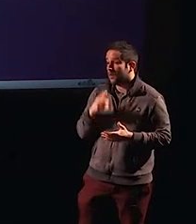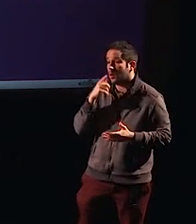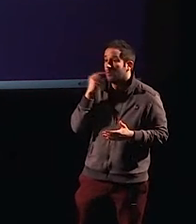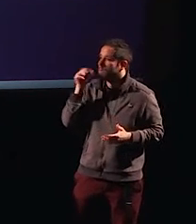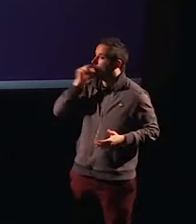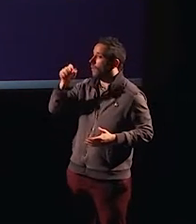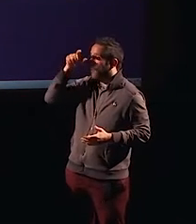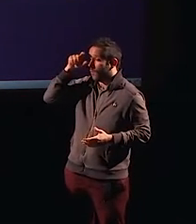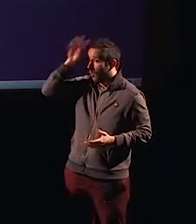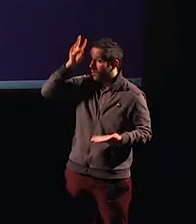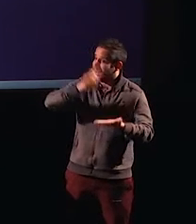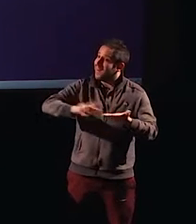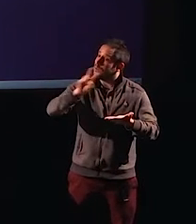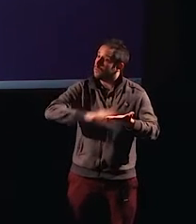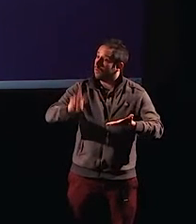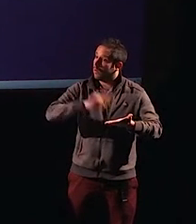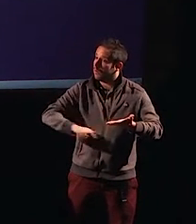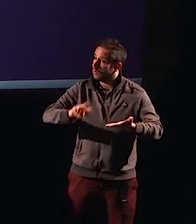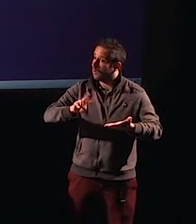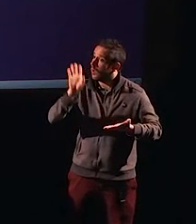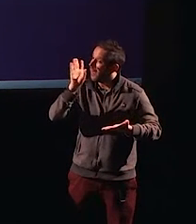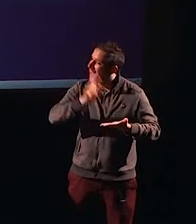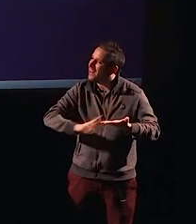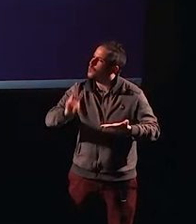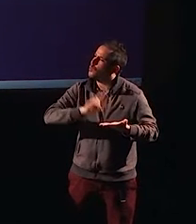j'aime beaucoup, mais une lecture qui est une lecture